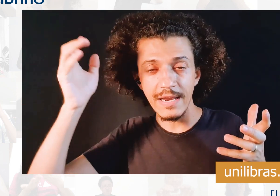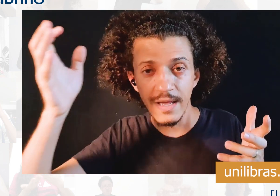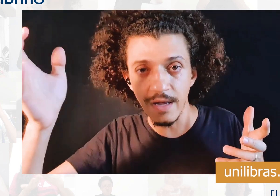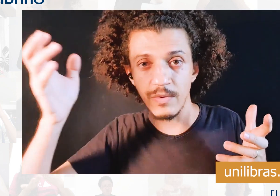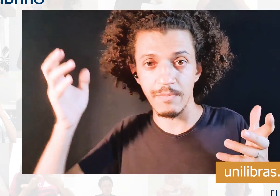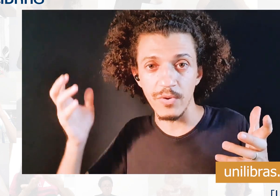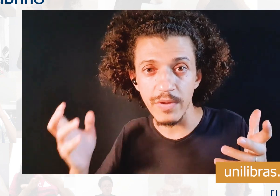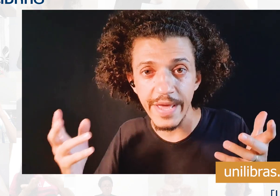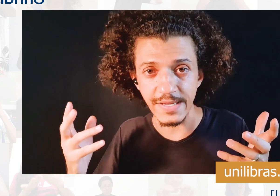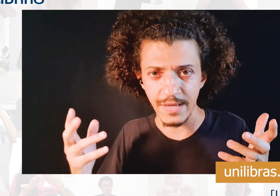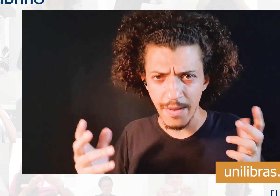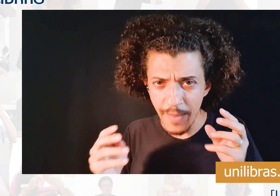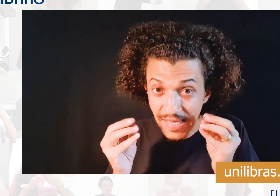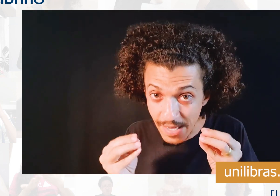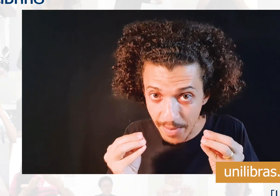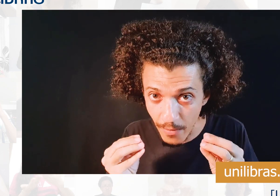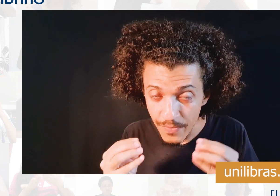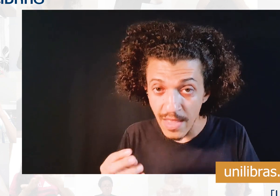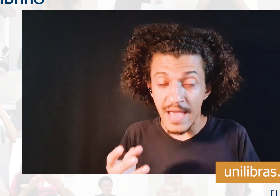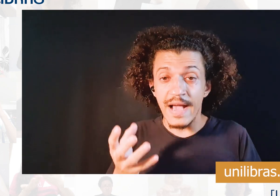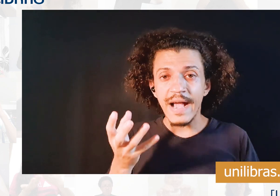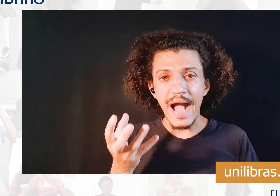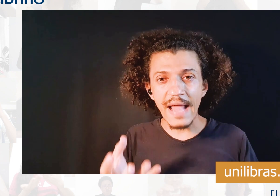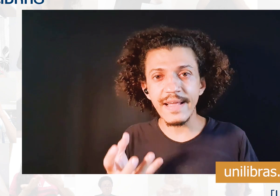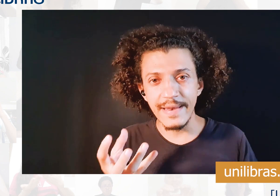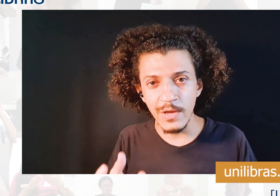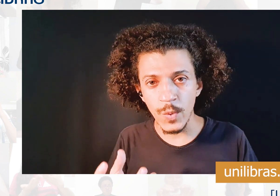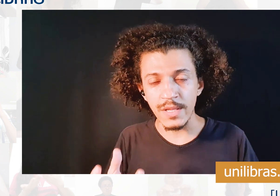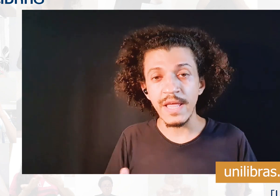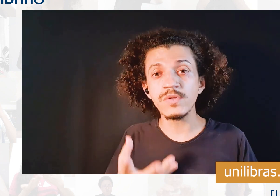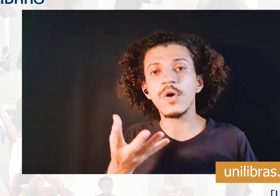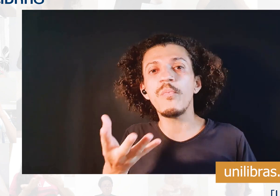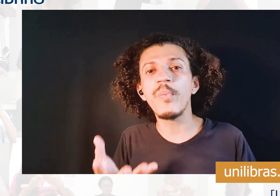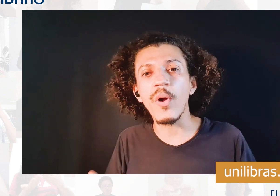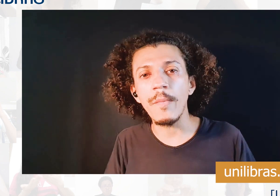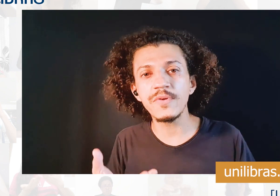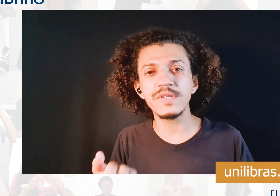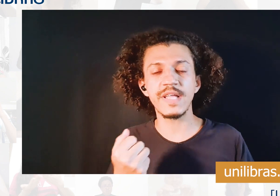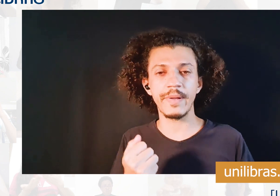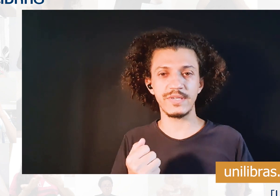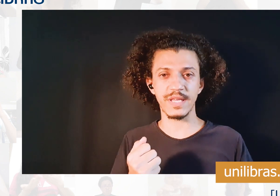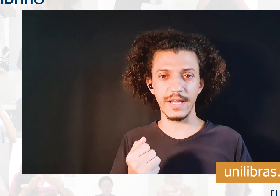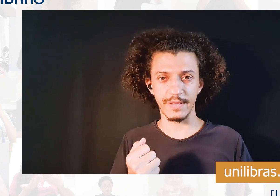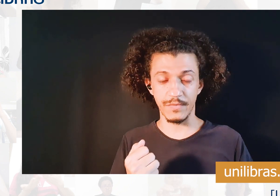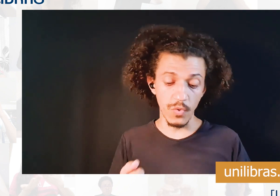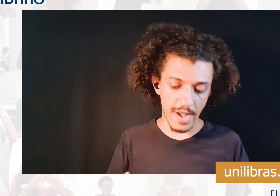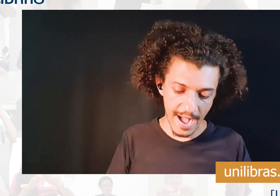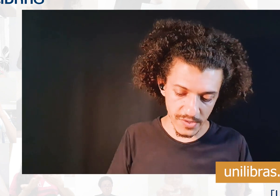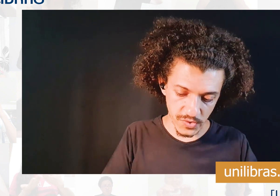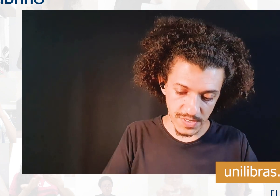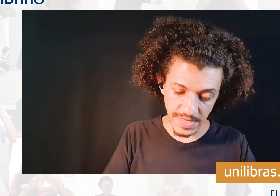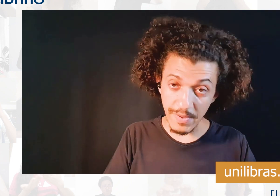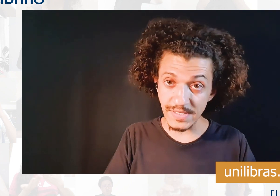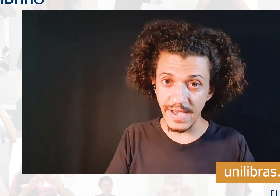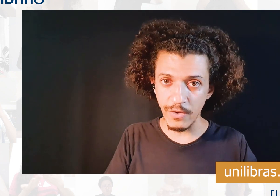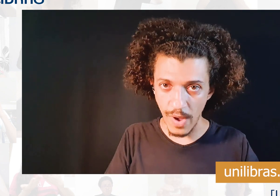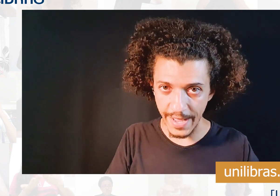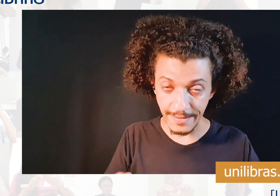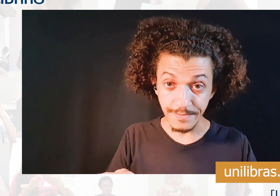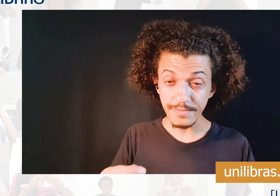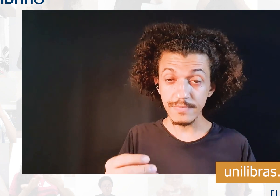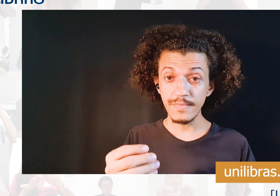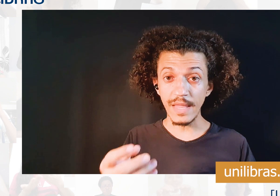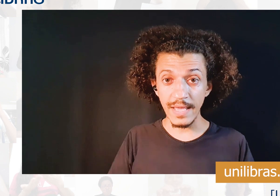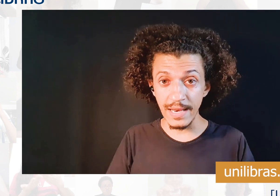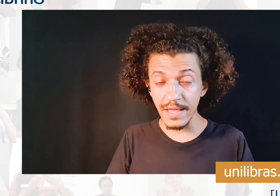em italiano, em português. Percebeu? Cada língua tem o seu próprio sistema de escrita. No caso, o sistema